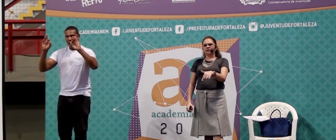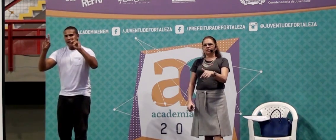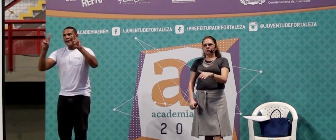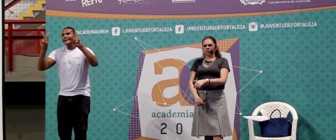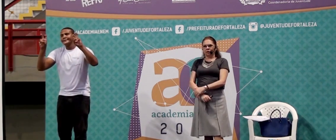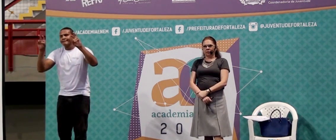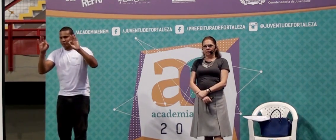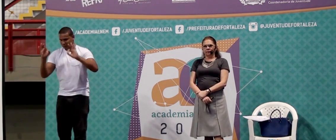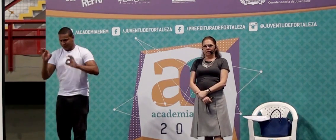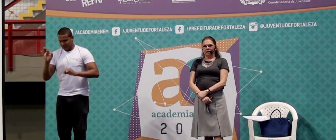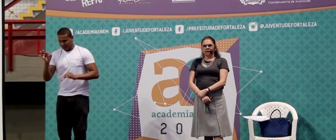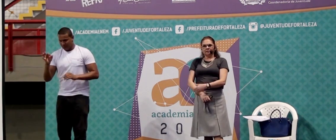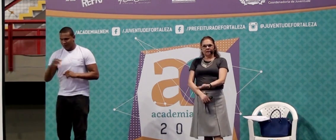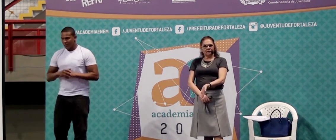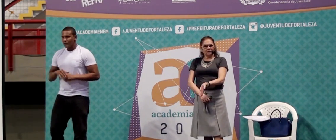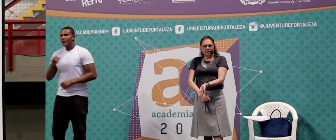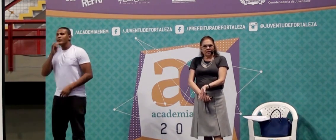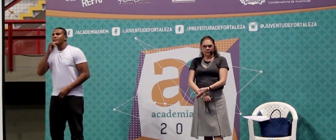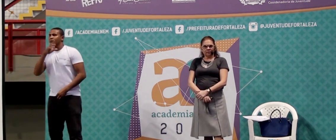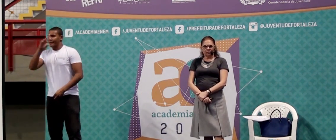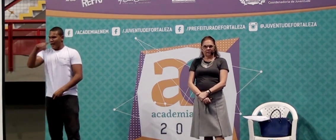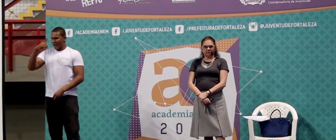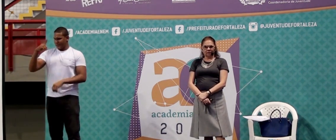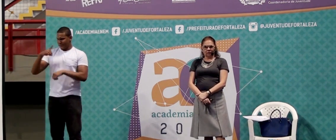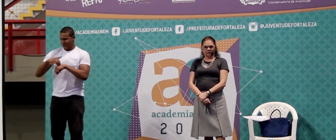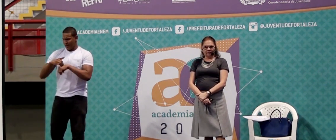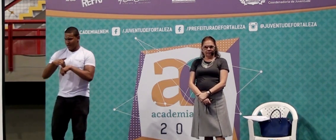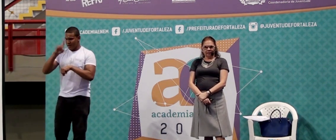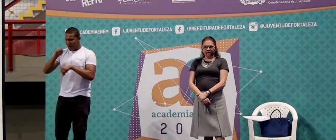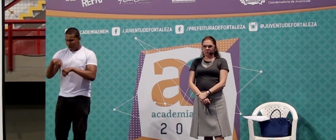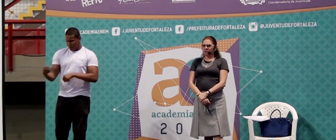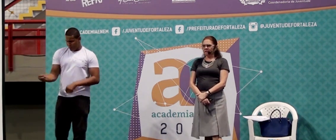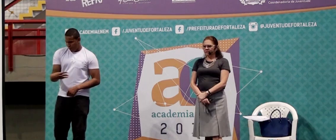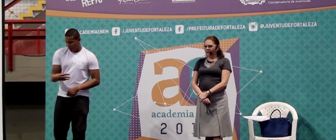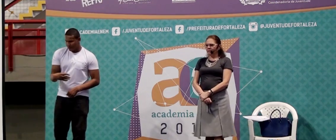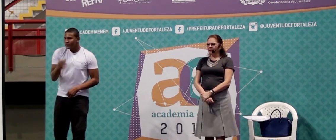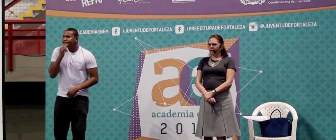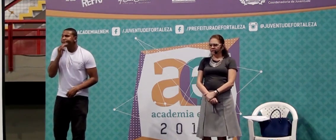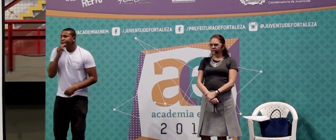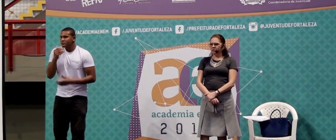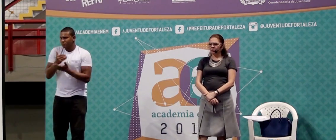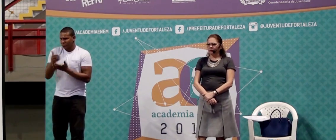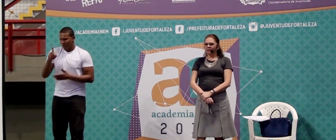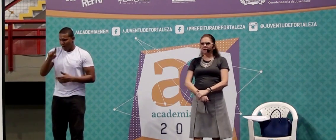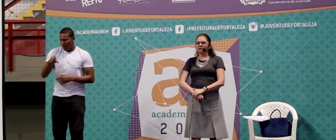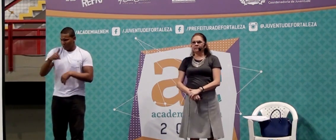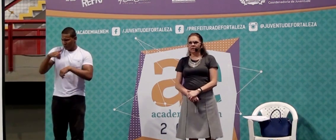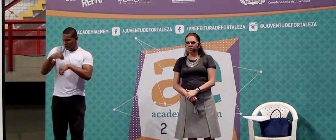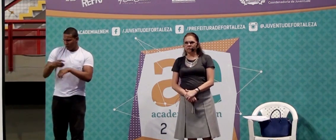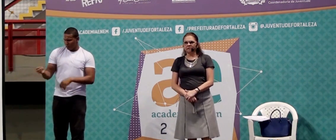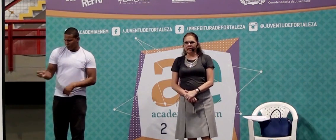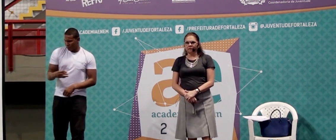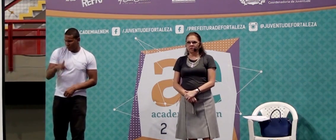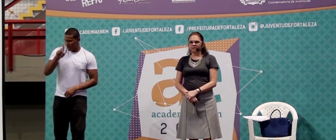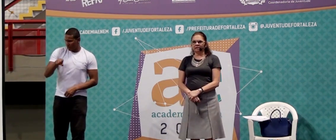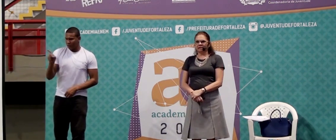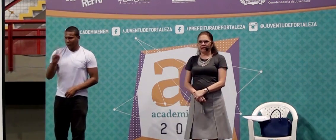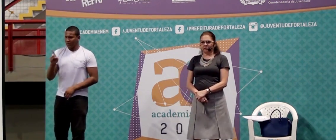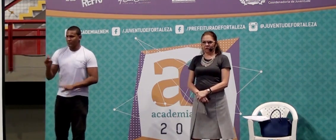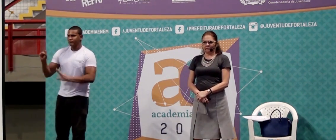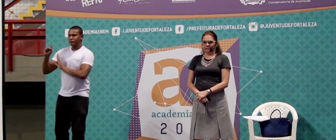a um fato histórico. A dengue não é uma doença nova. A gente sabe que ela existiu intensamente no